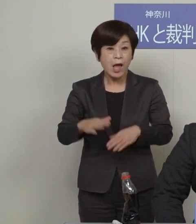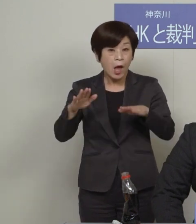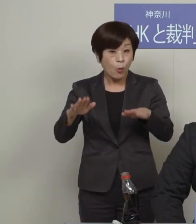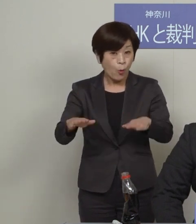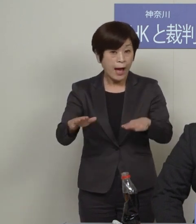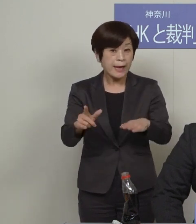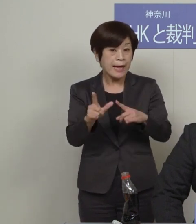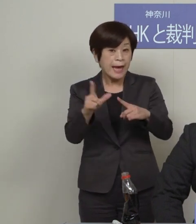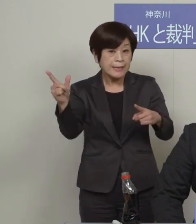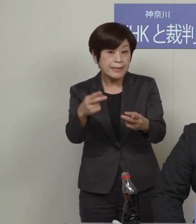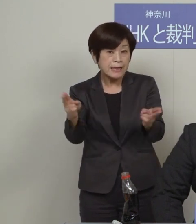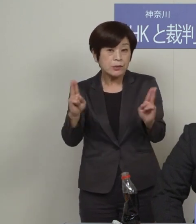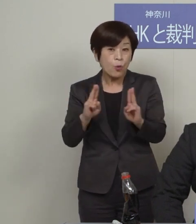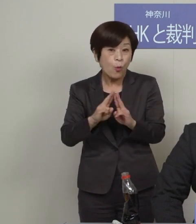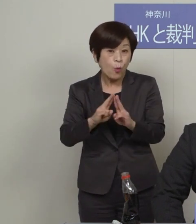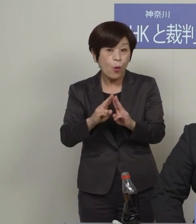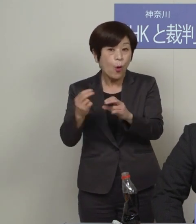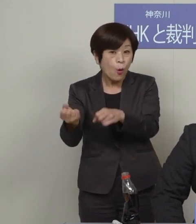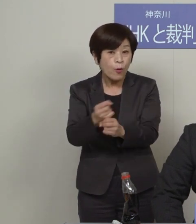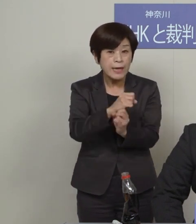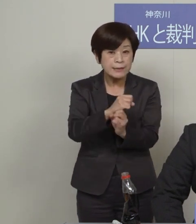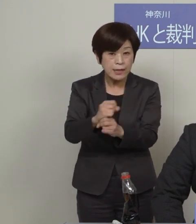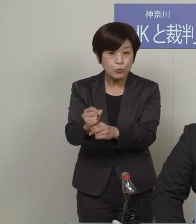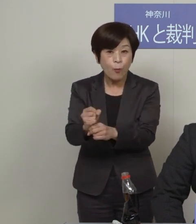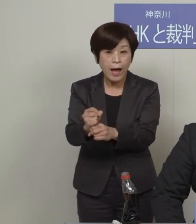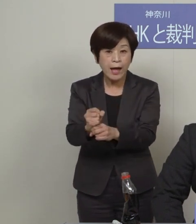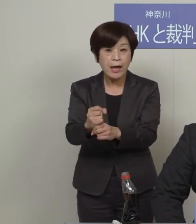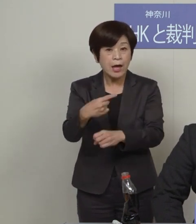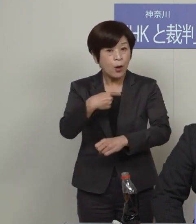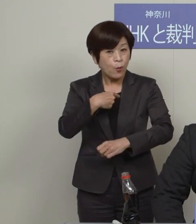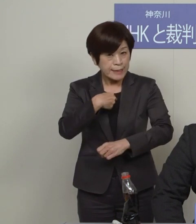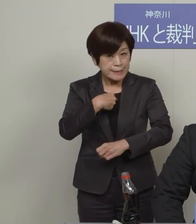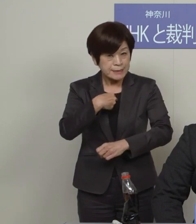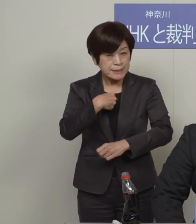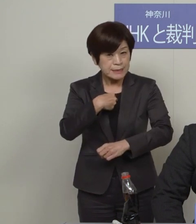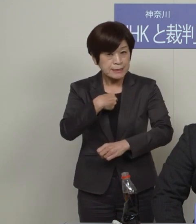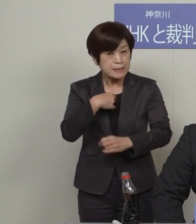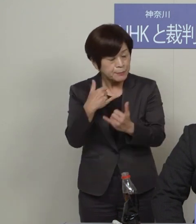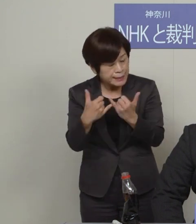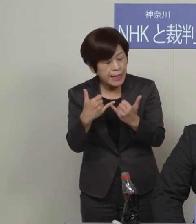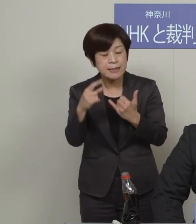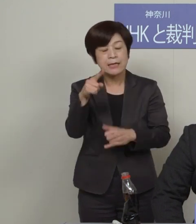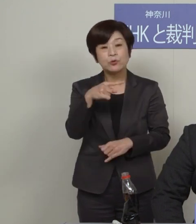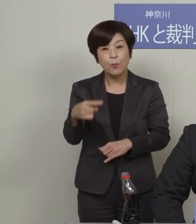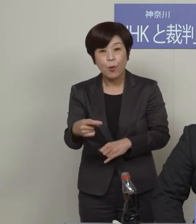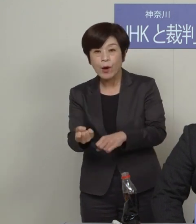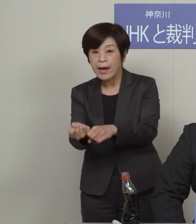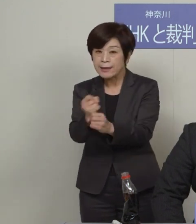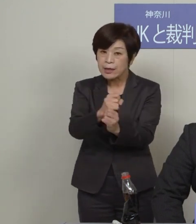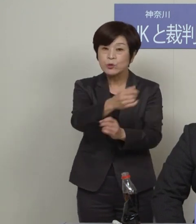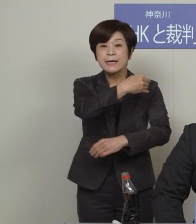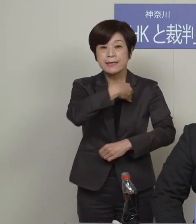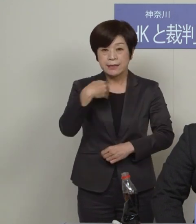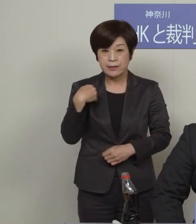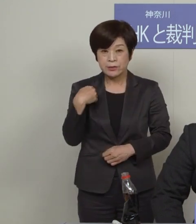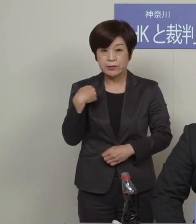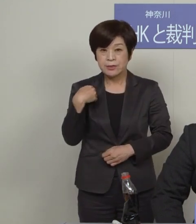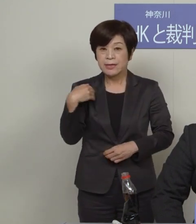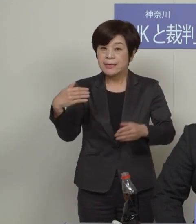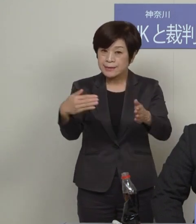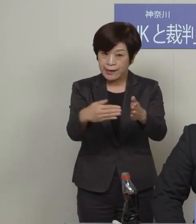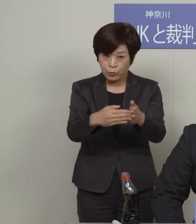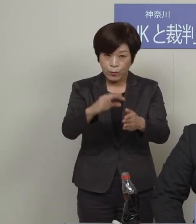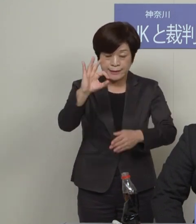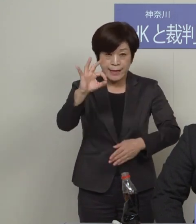今回 NHK 党を応援しているのは、私のようなものでもやり直しして最終的には